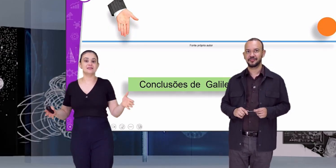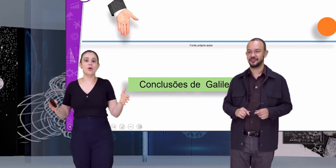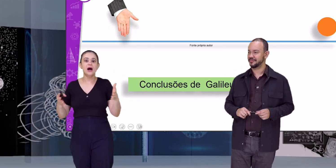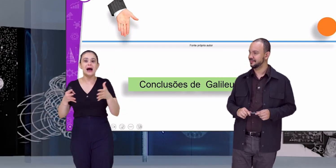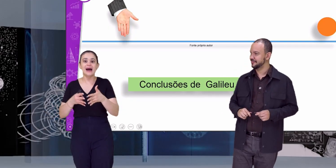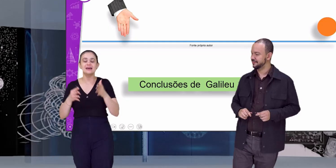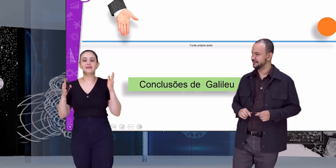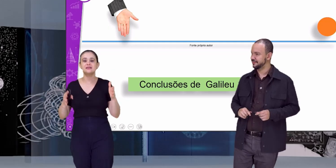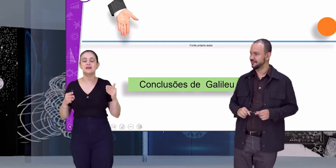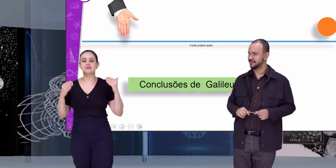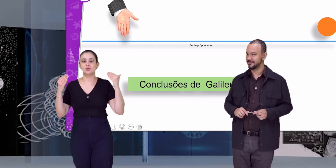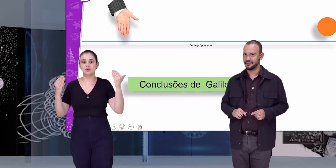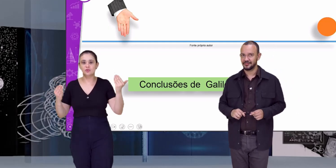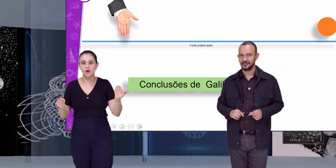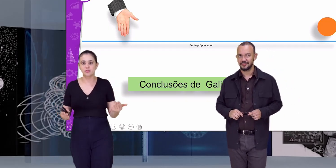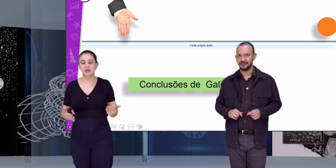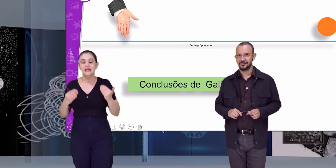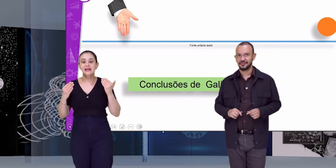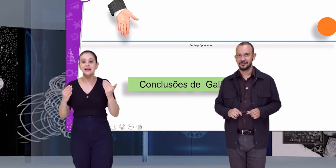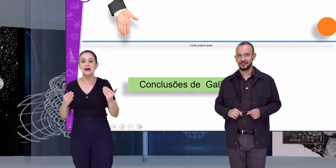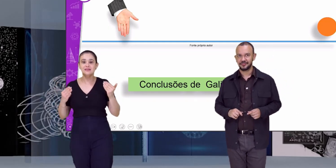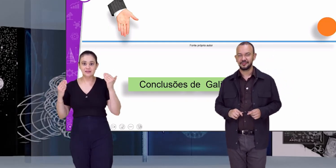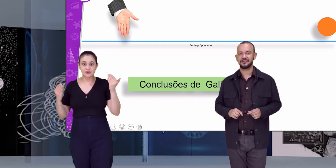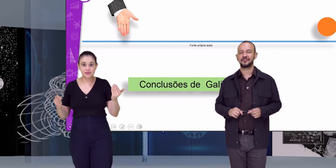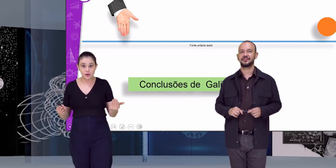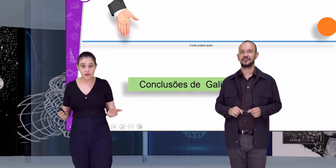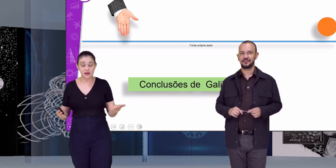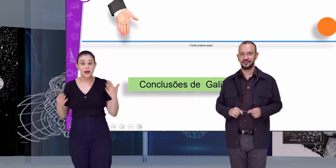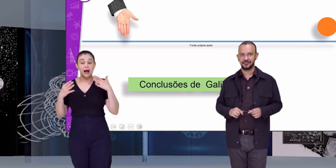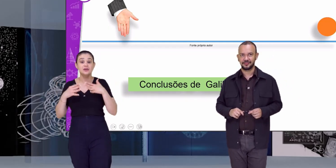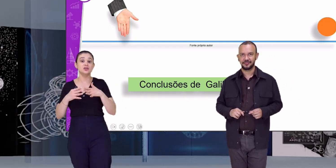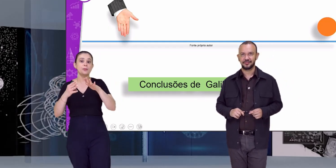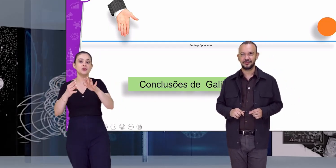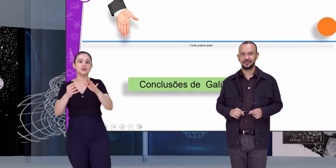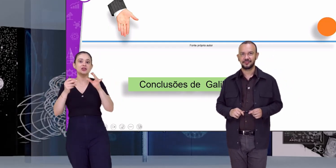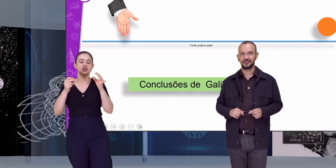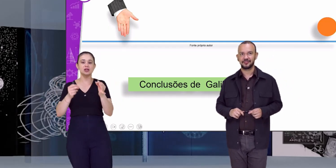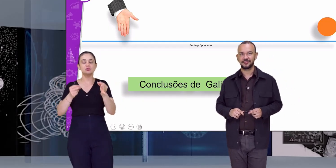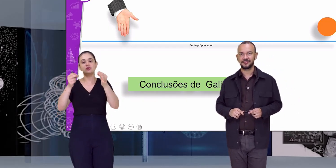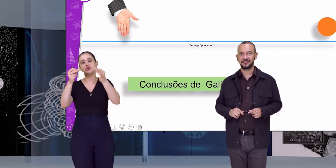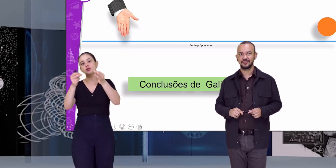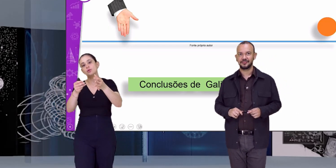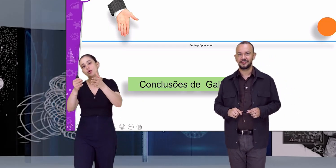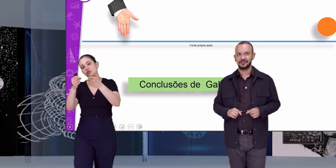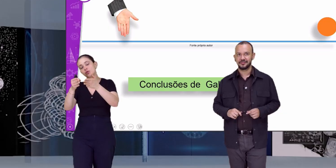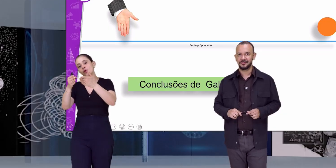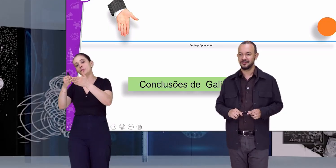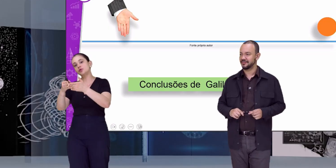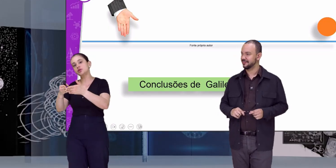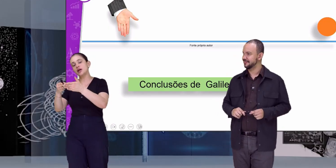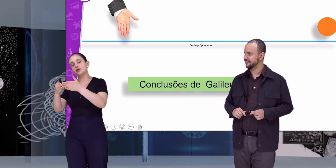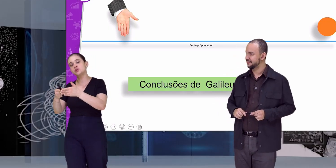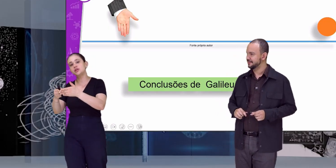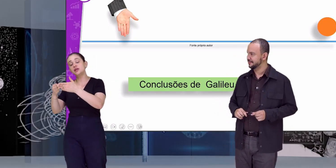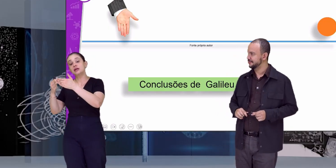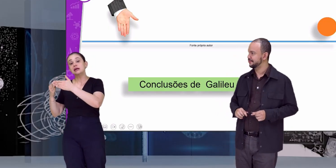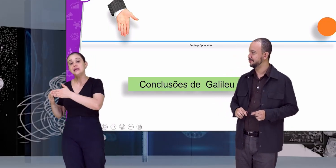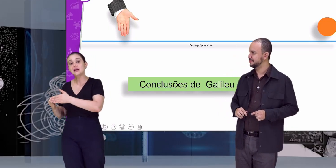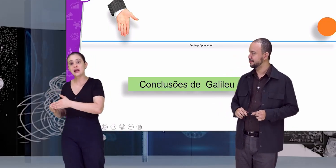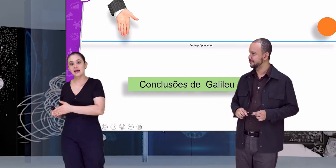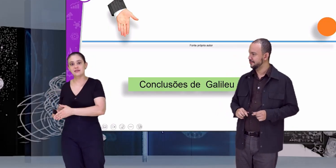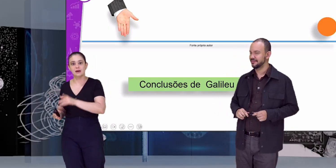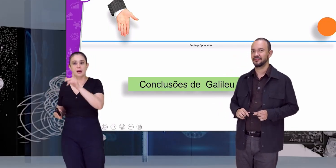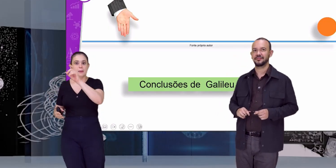que há essa interação entre os corpos e nasce essa força, a gente pode estar tirando sim o nosso corpo do estado